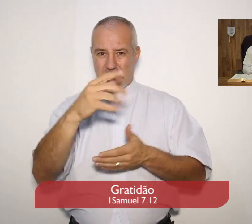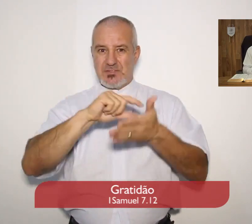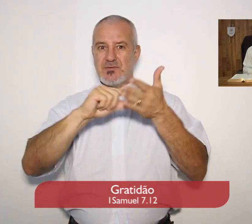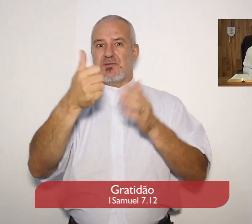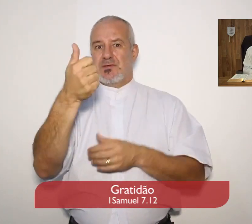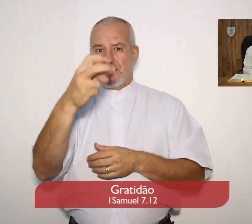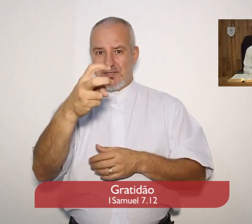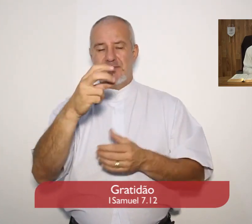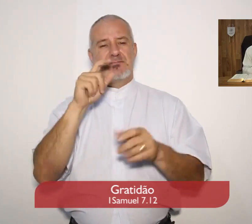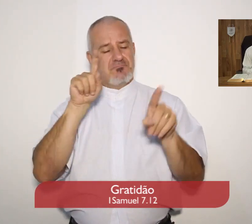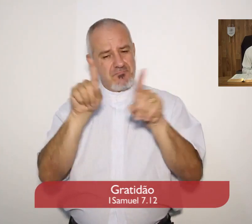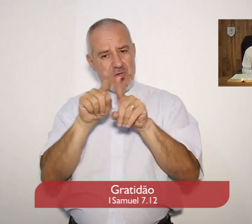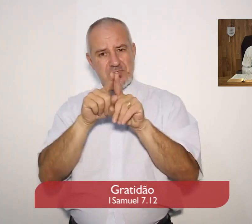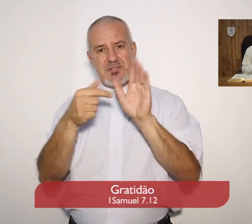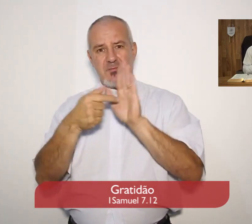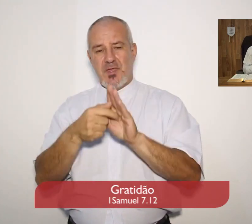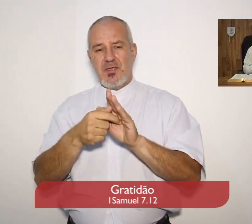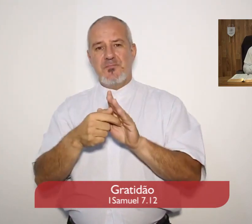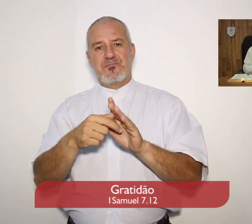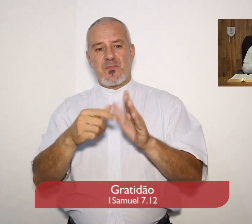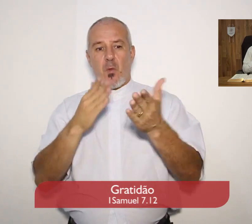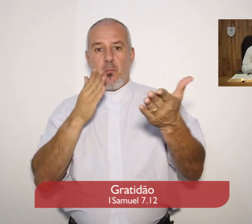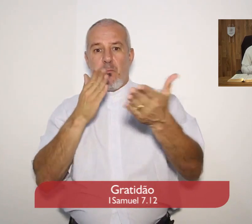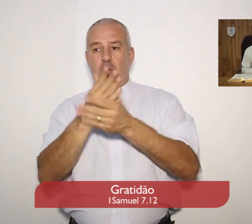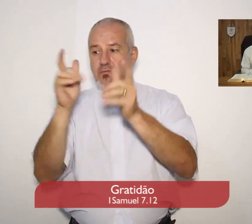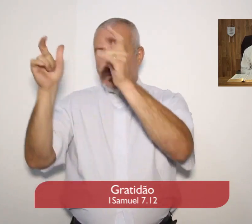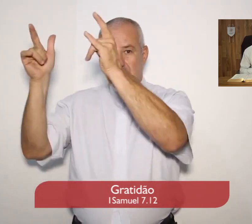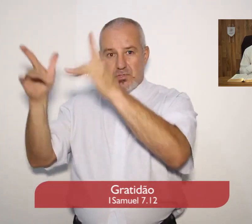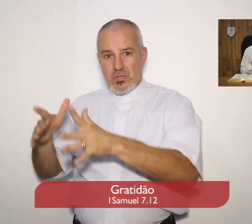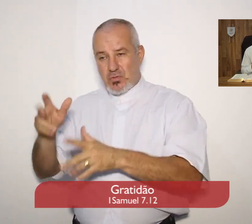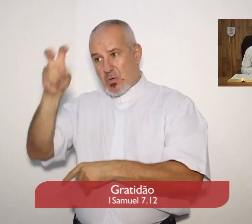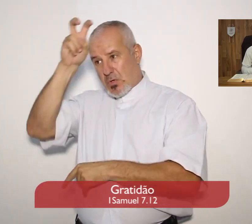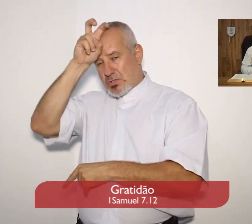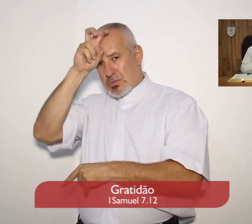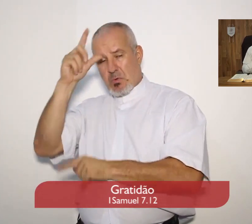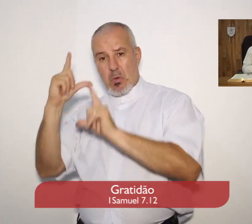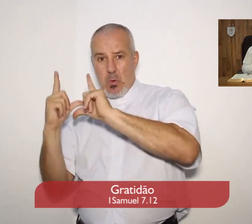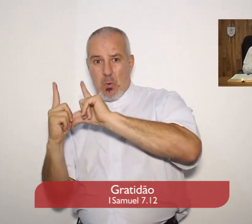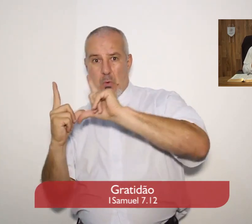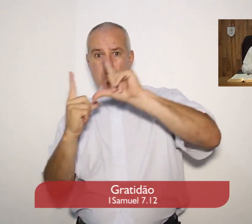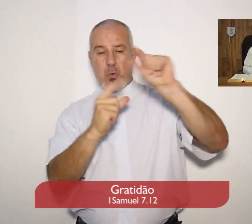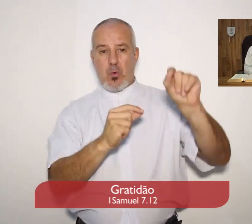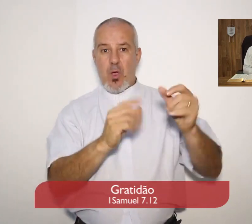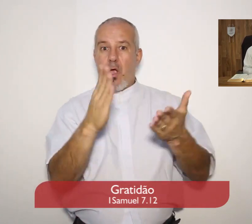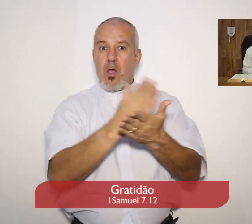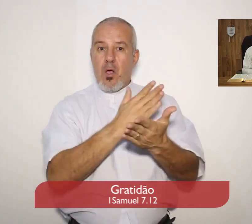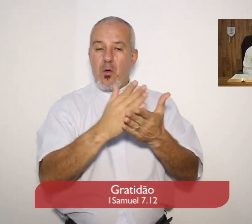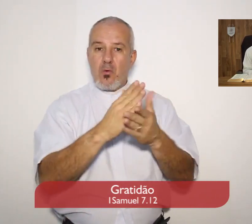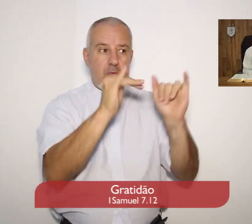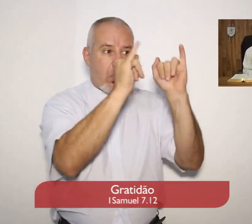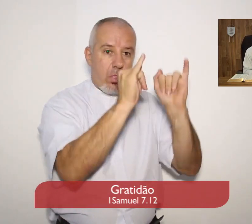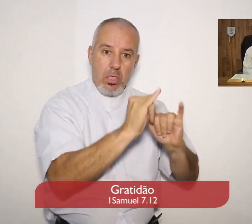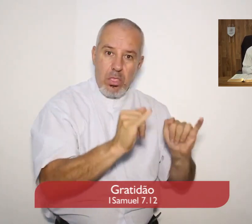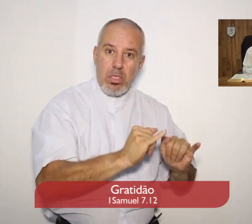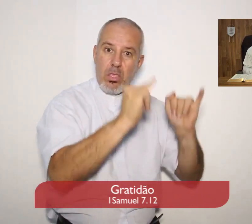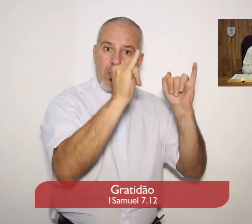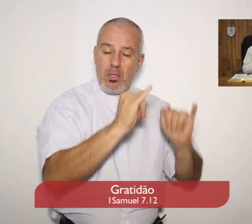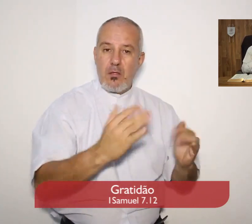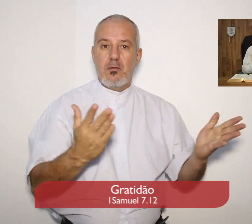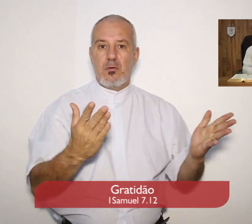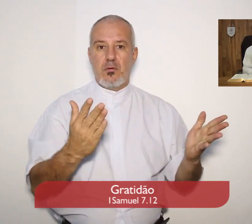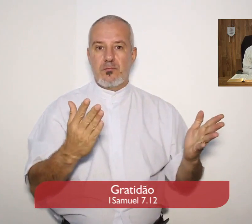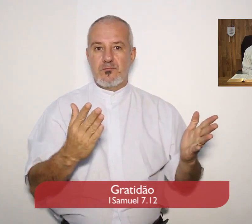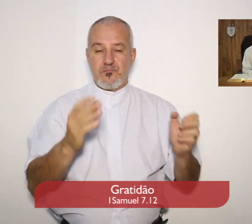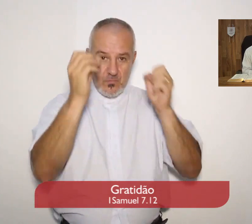do êxodo, alguns israelitas continuaram a adorar esses ídolos no deserto.